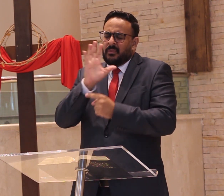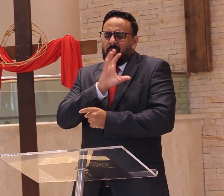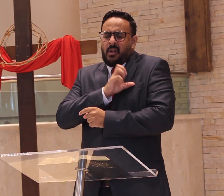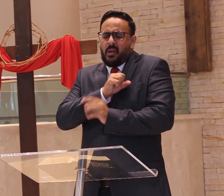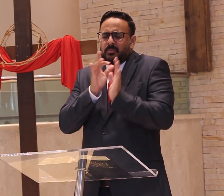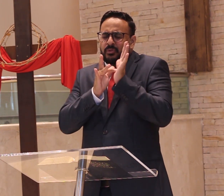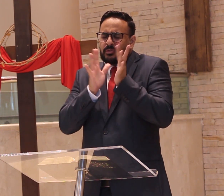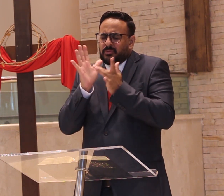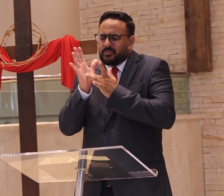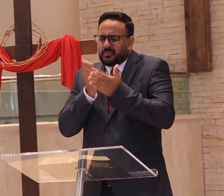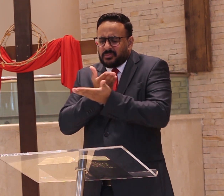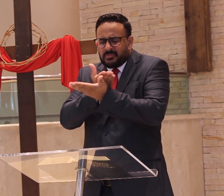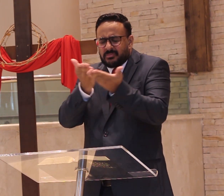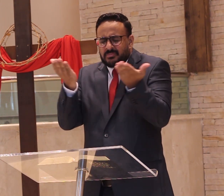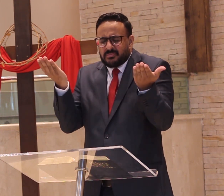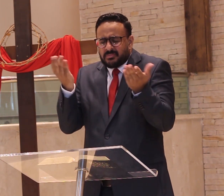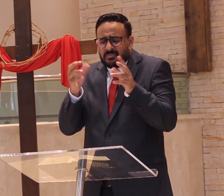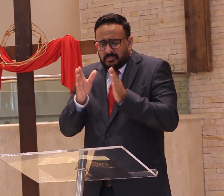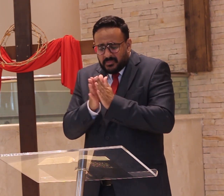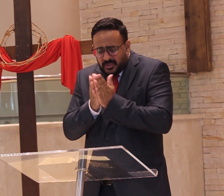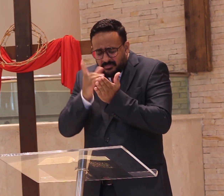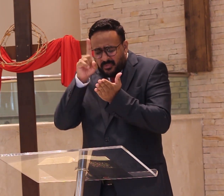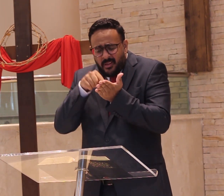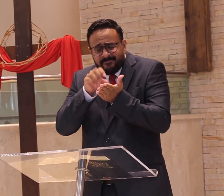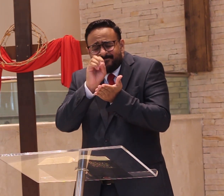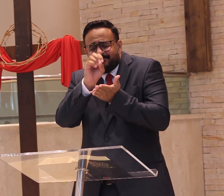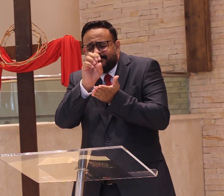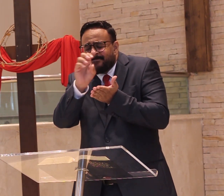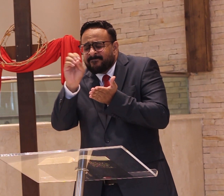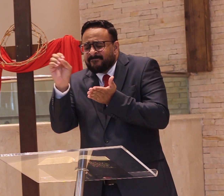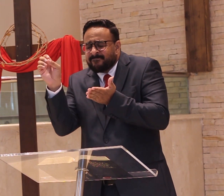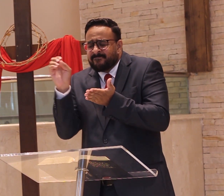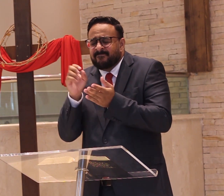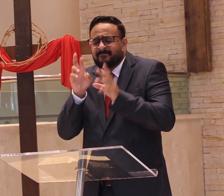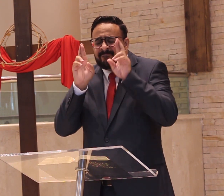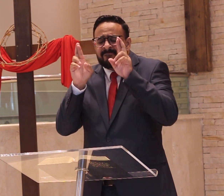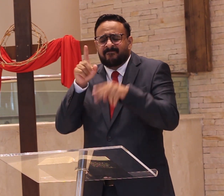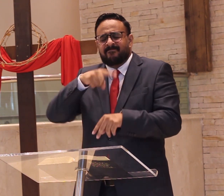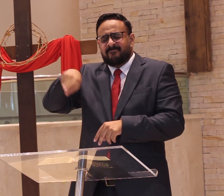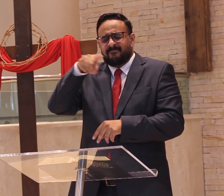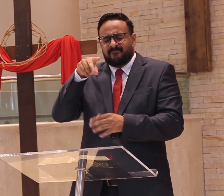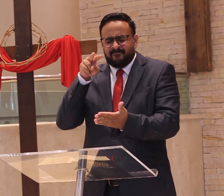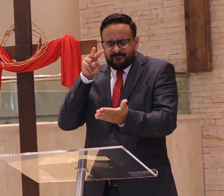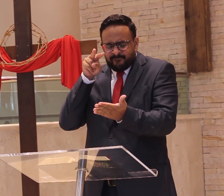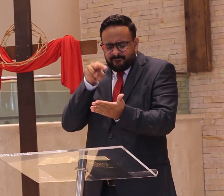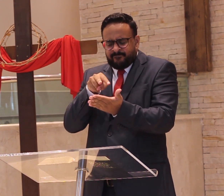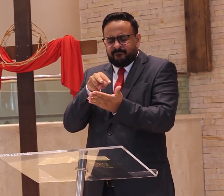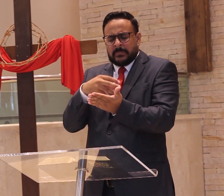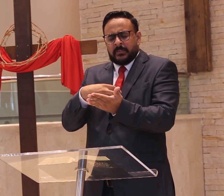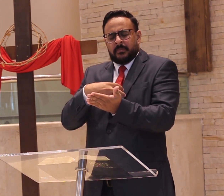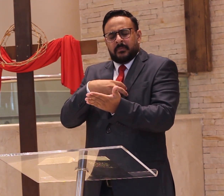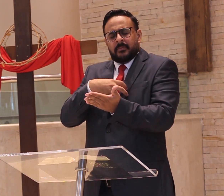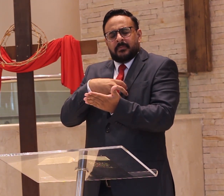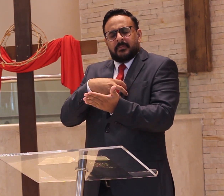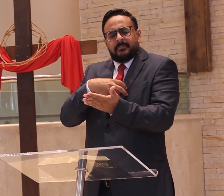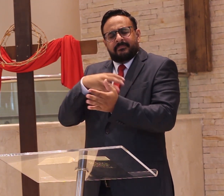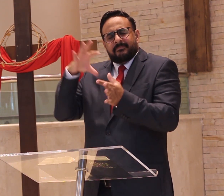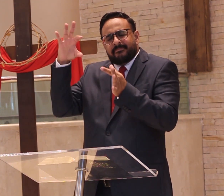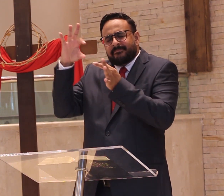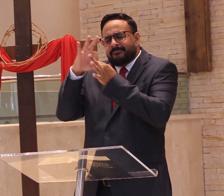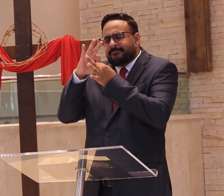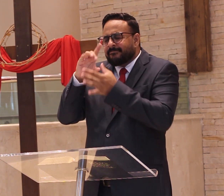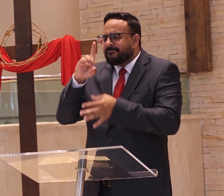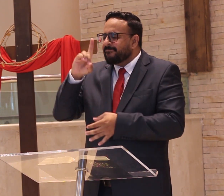pode ajudar é o amor de Jesus. Jesus Cristo pode, através da pregação da tua palavra,